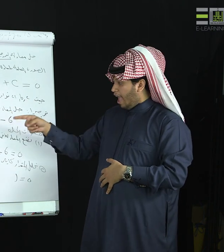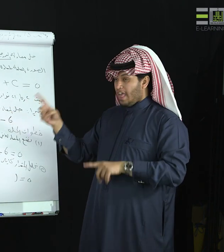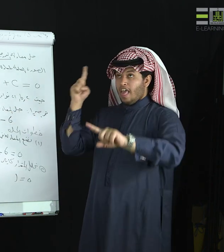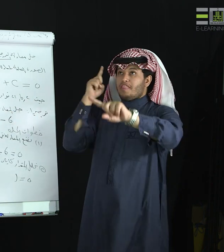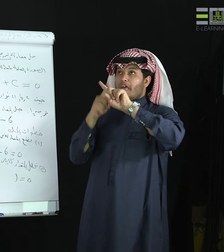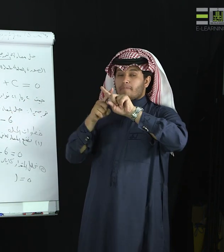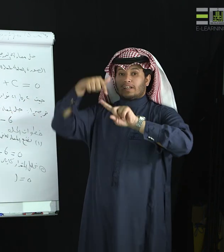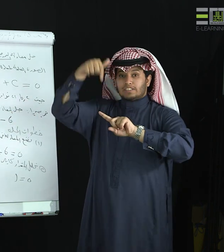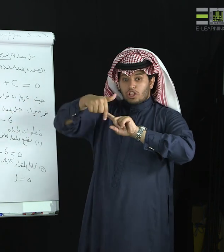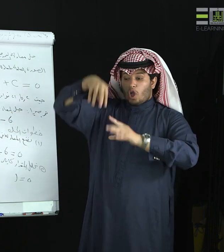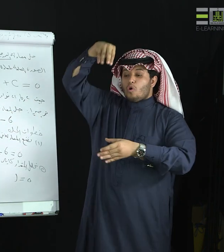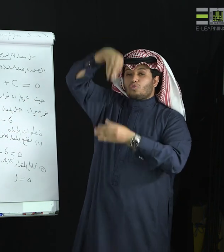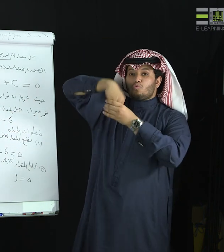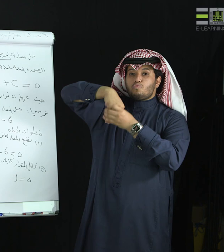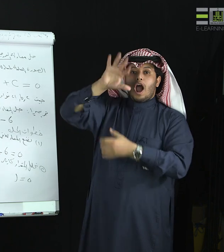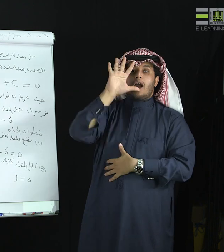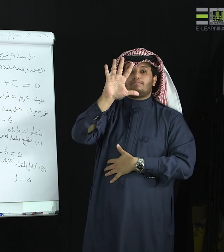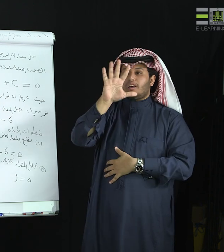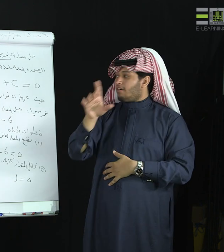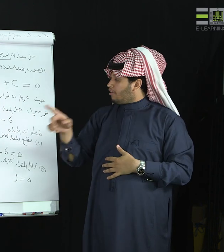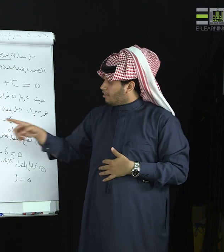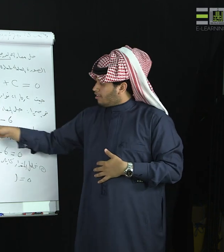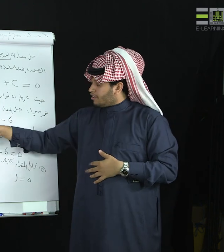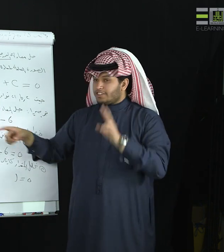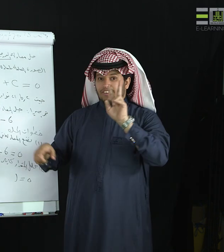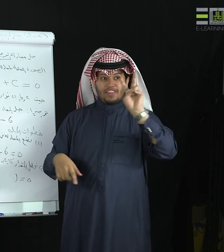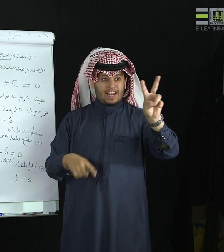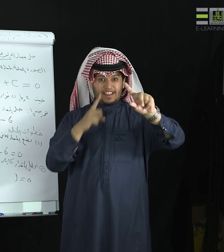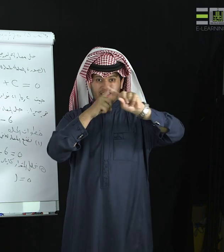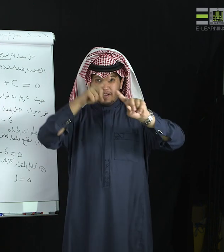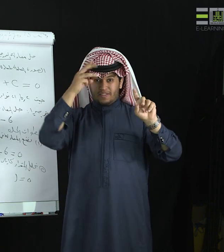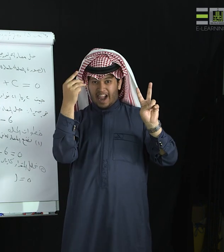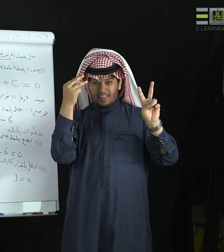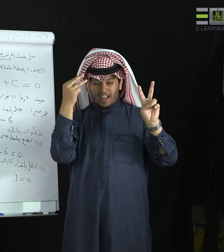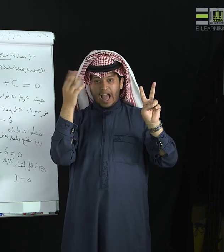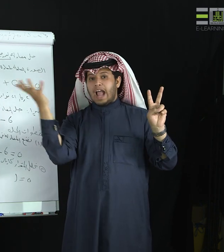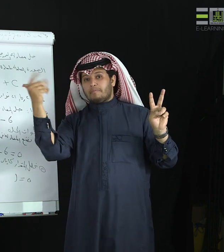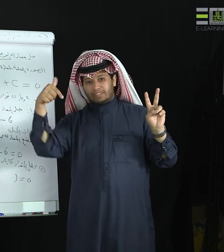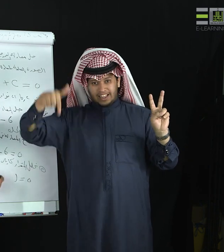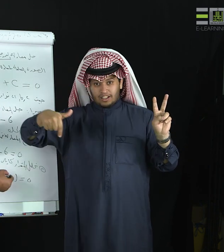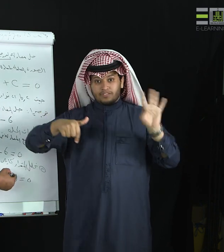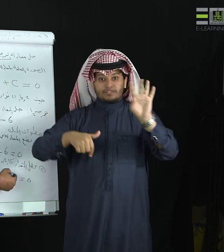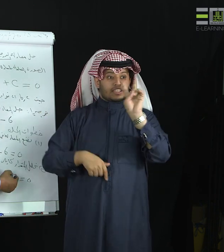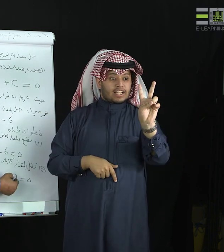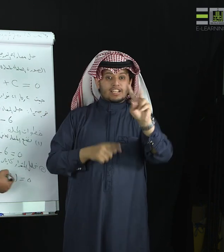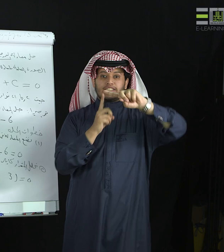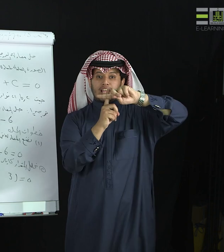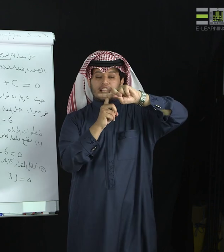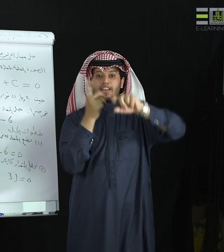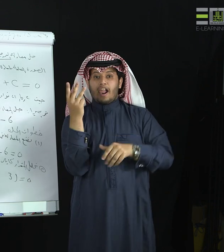ضربهم 6 ومجموعهم 5؟ يبقى ده 2 ضرب 3،